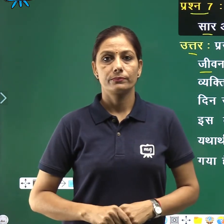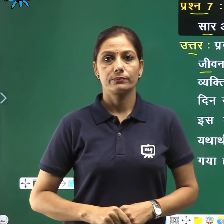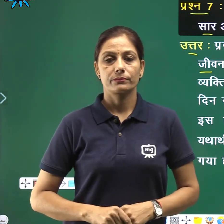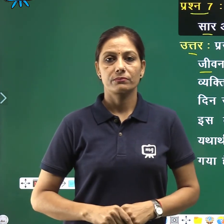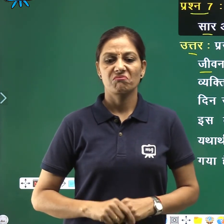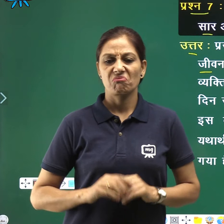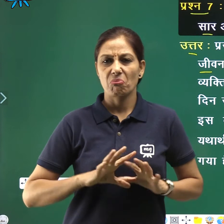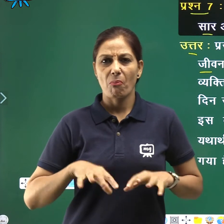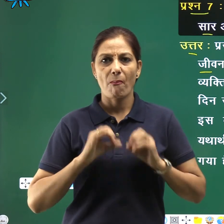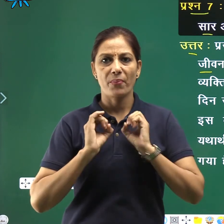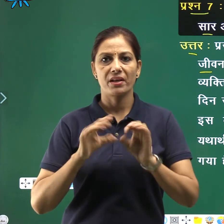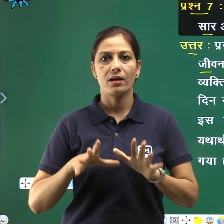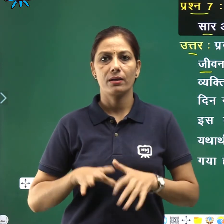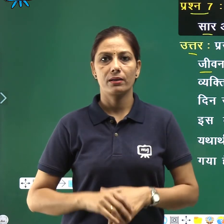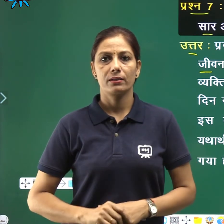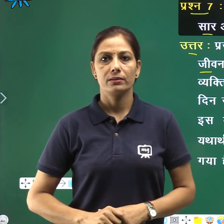नश्वर है,